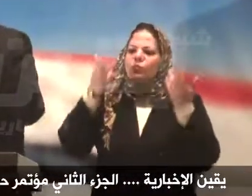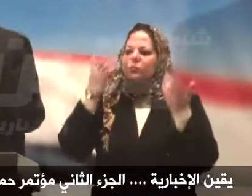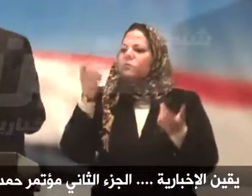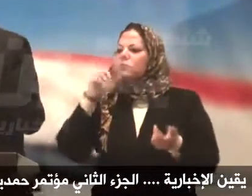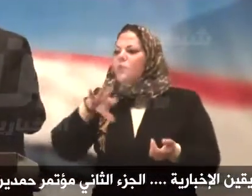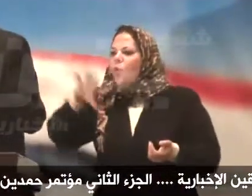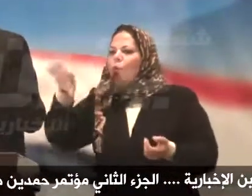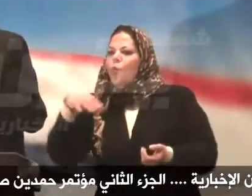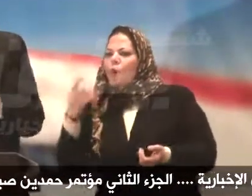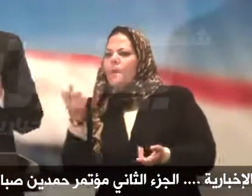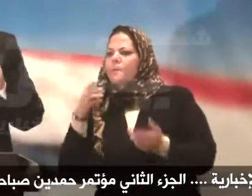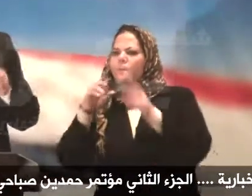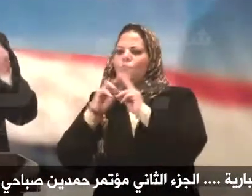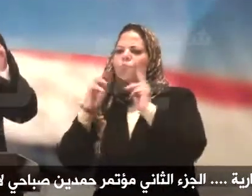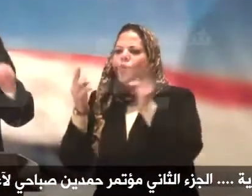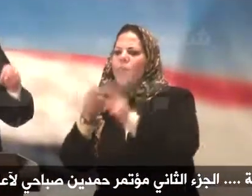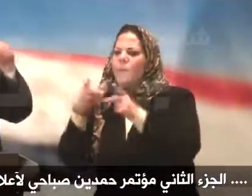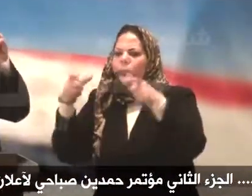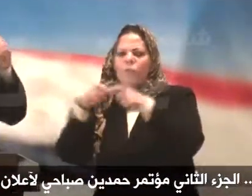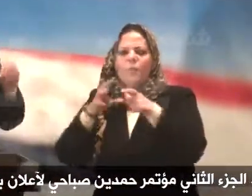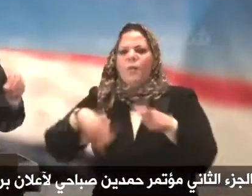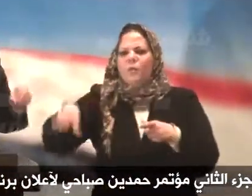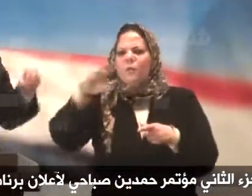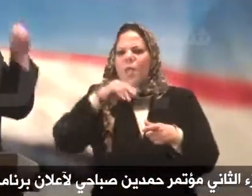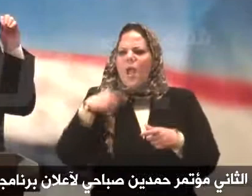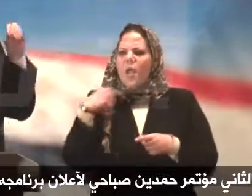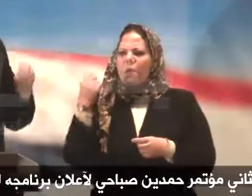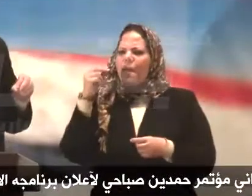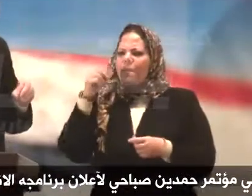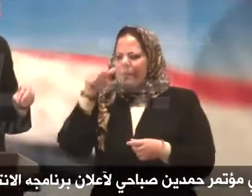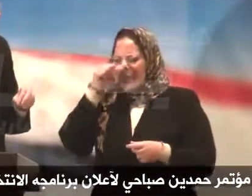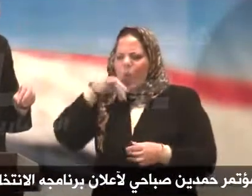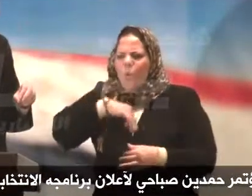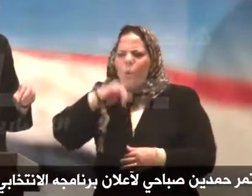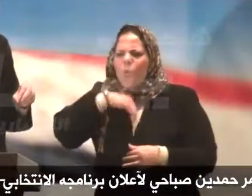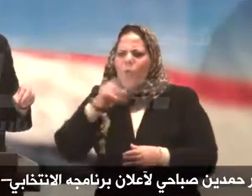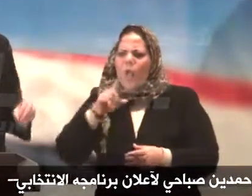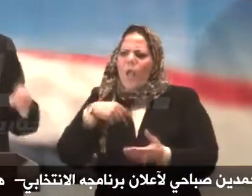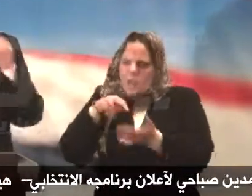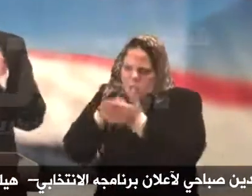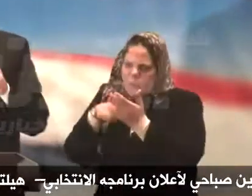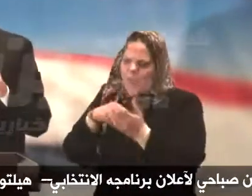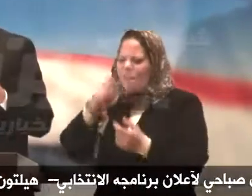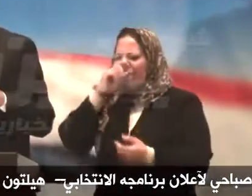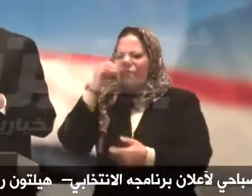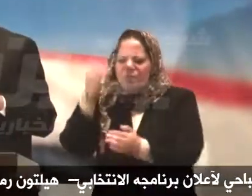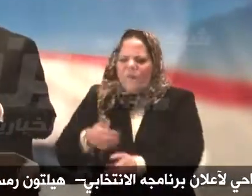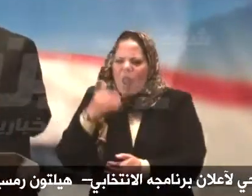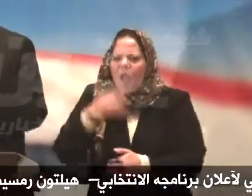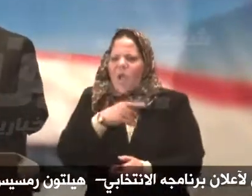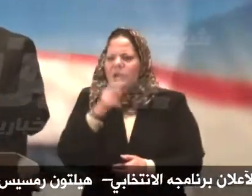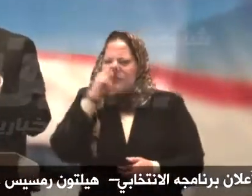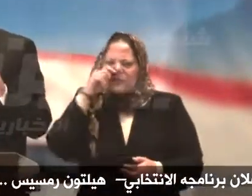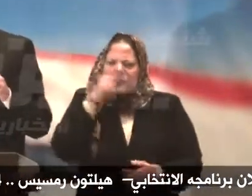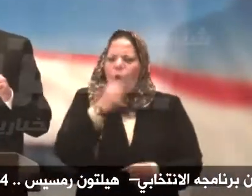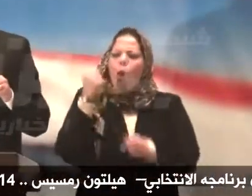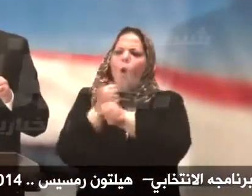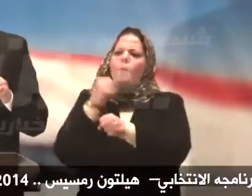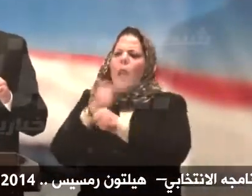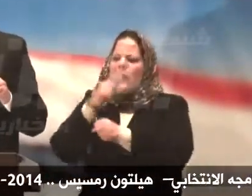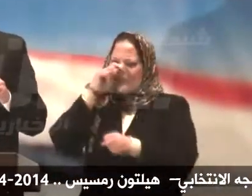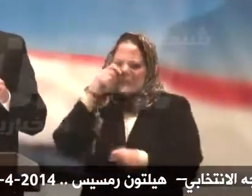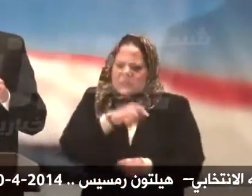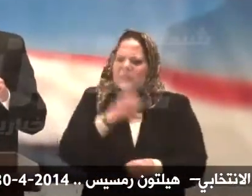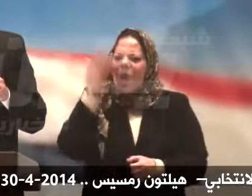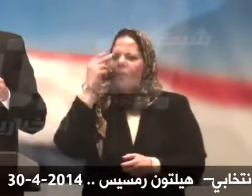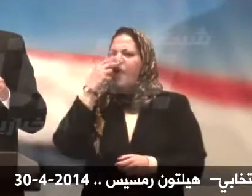اجتماعية ترانا أقرب للدفاع عن مصالحها، فلاحين وعمال